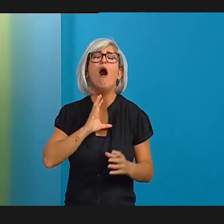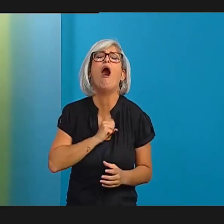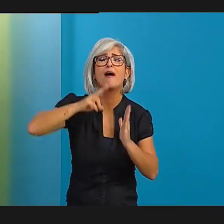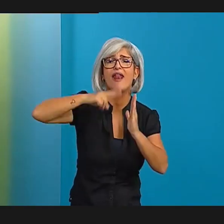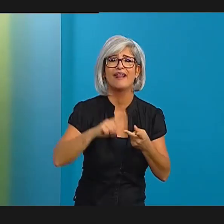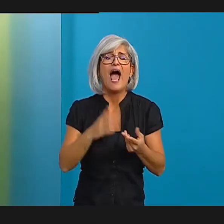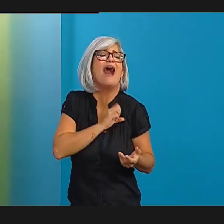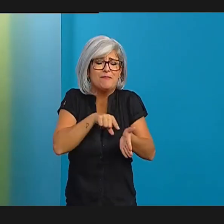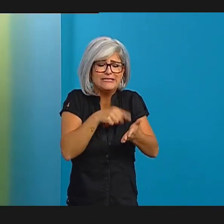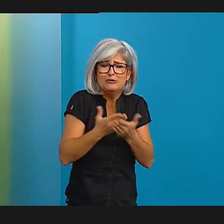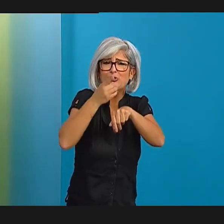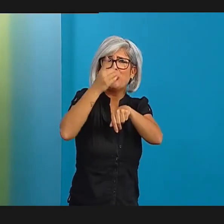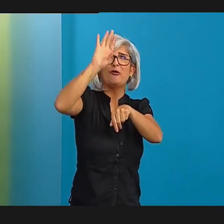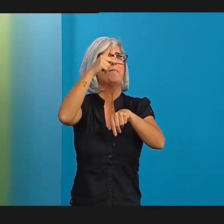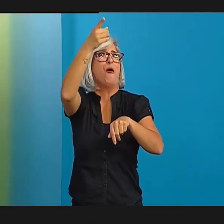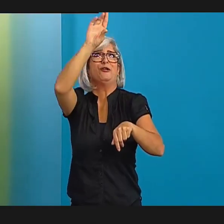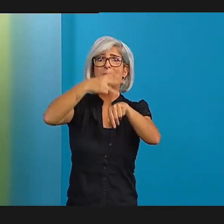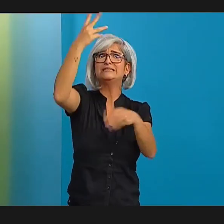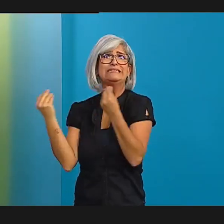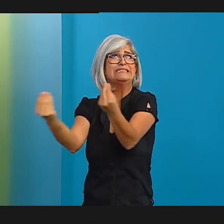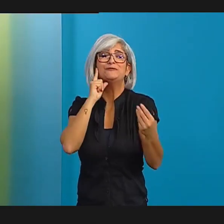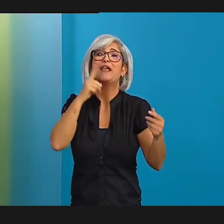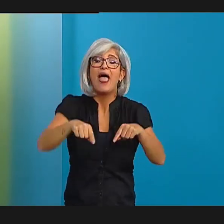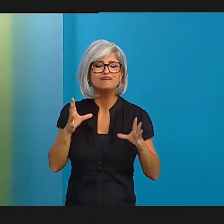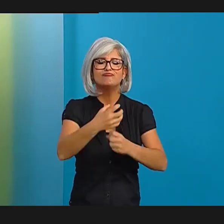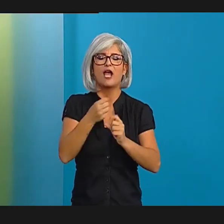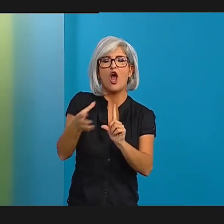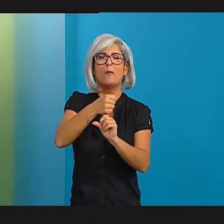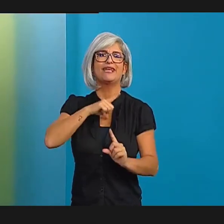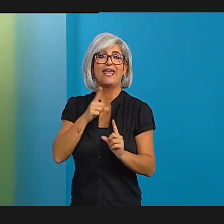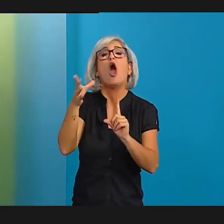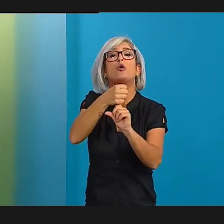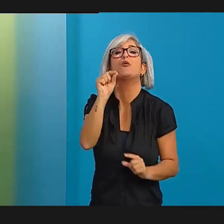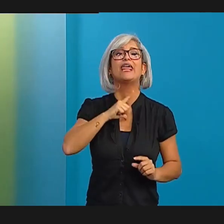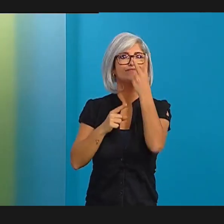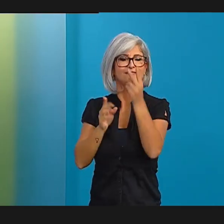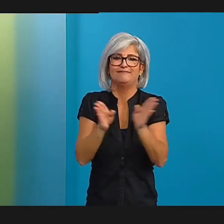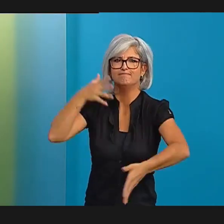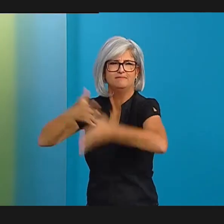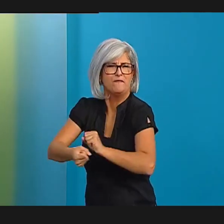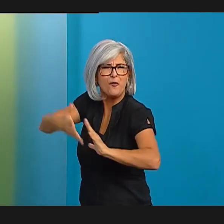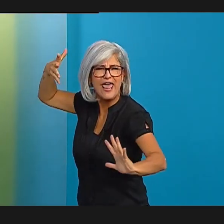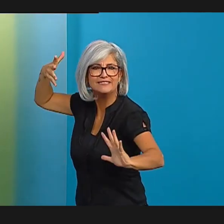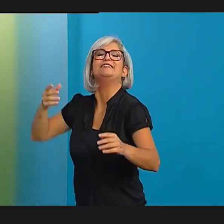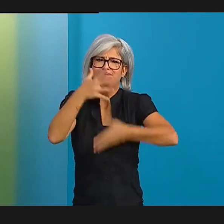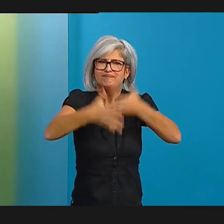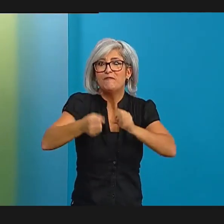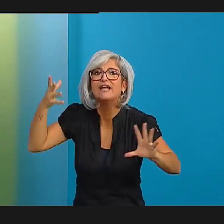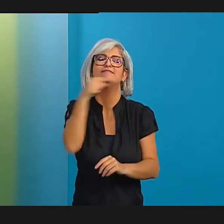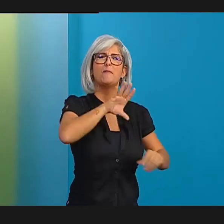Existe? Não existe. Então é importante saber que existem surdos com características diferentes, com interesses diferentes e que têm domínio do quê? De língua brasileira de sinais, no caso do Brasil, com